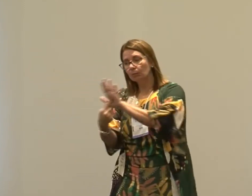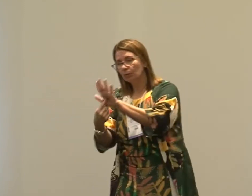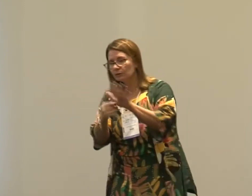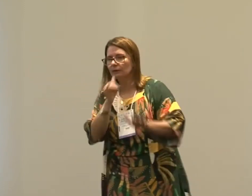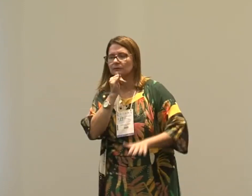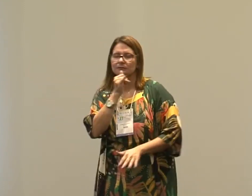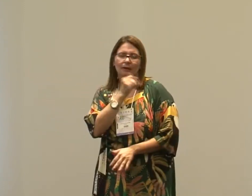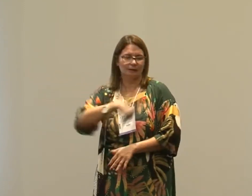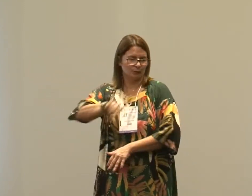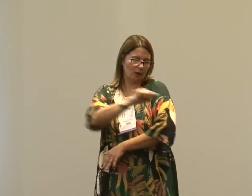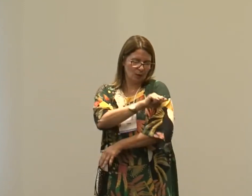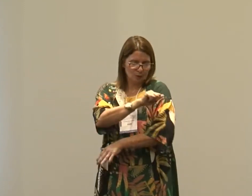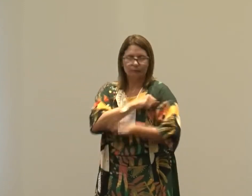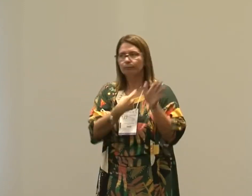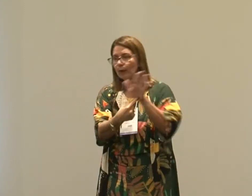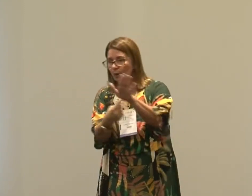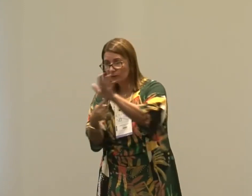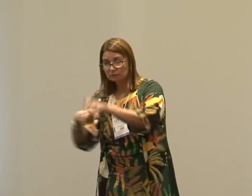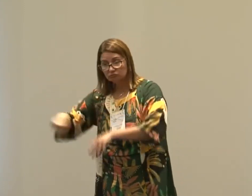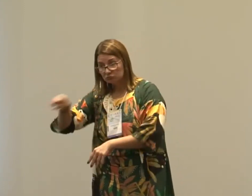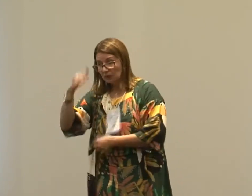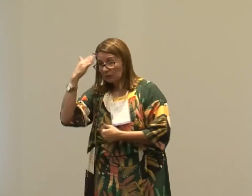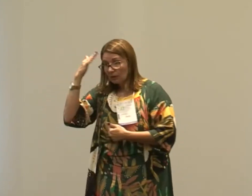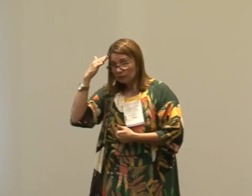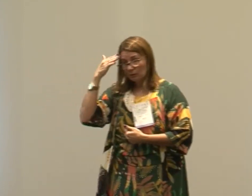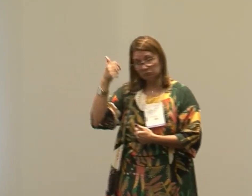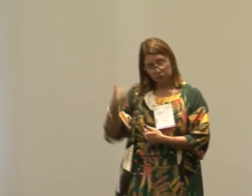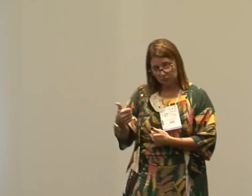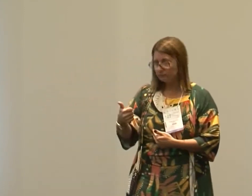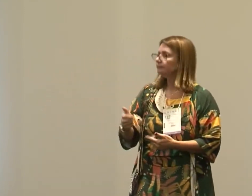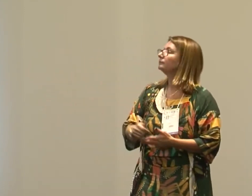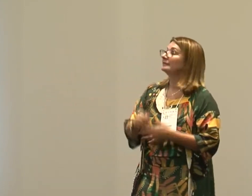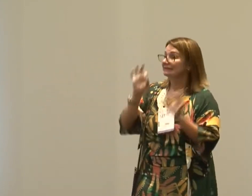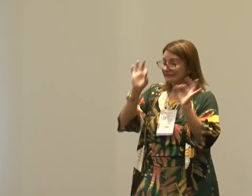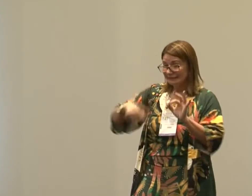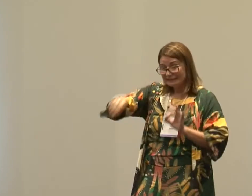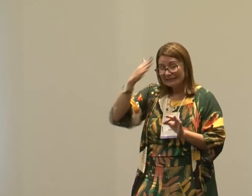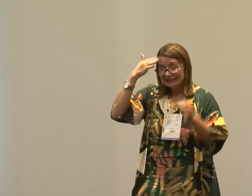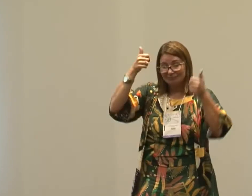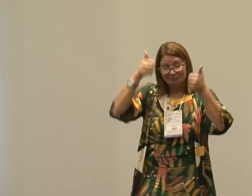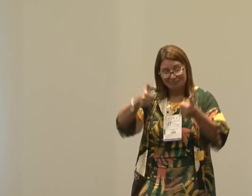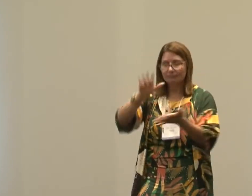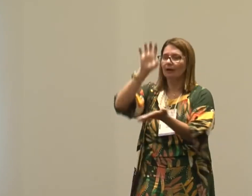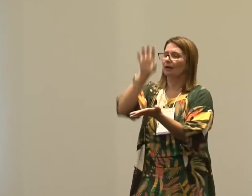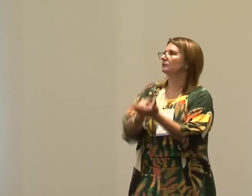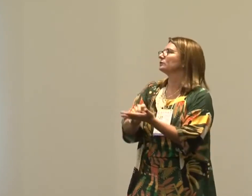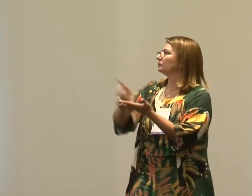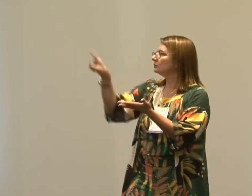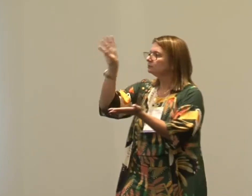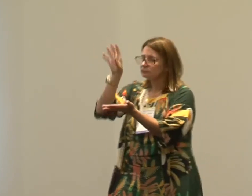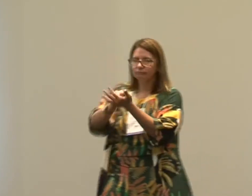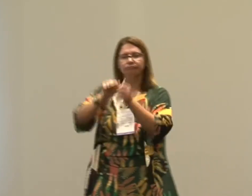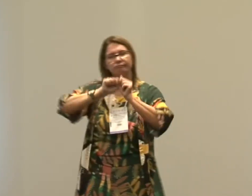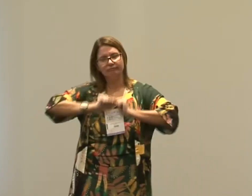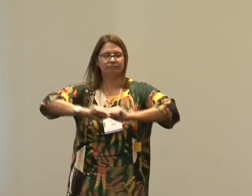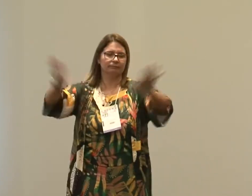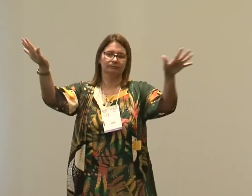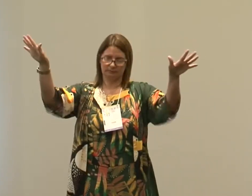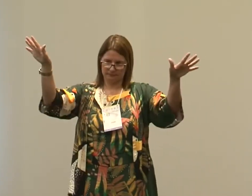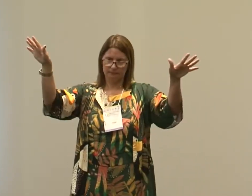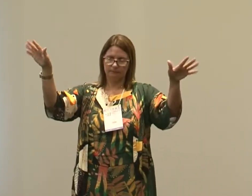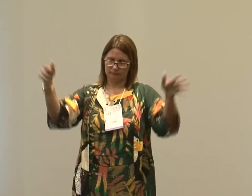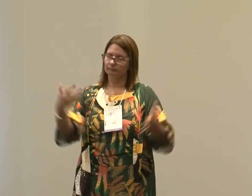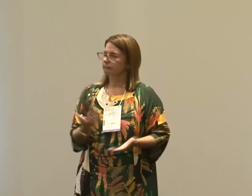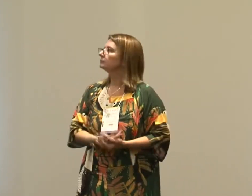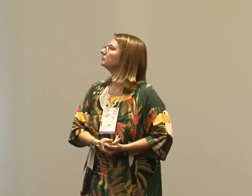dos tipos de garras. E também mostrar para os alunos para testar, para verificar se foi entendido, se conseguiu compreender. E se isso